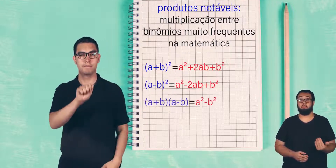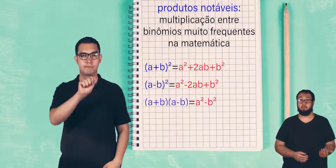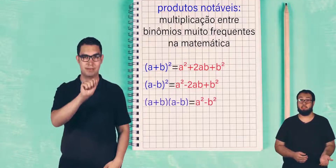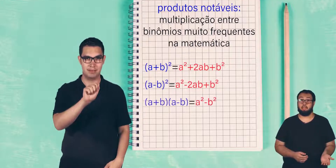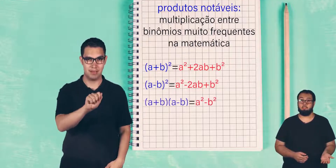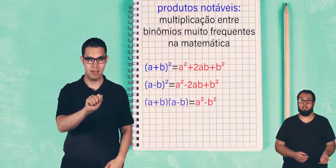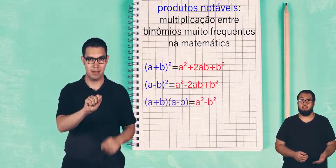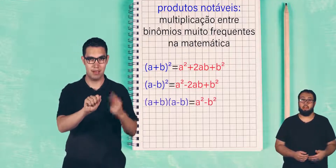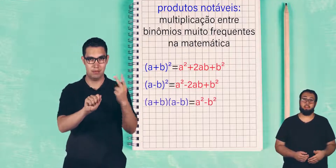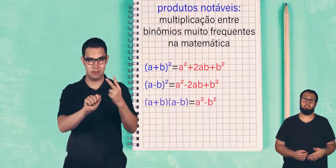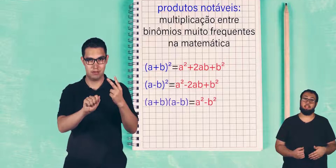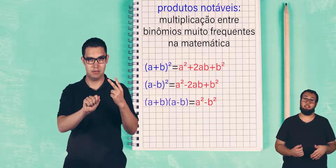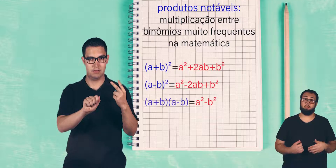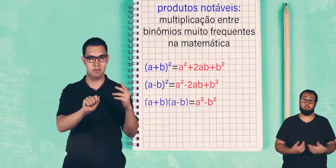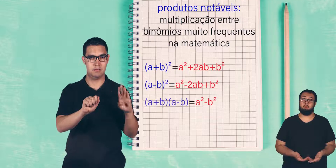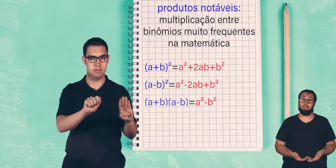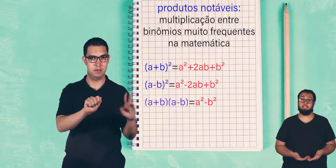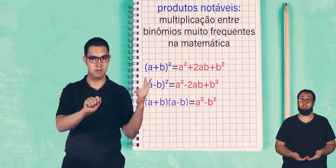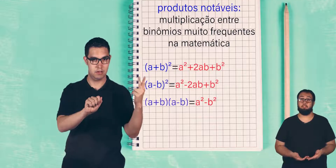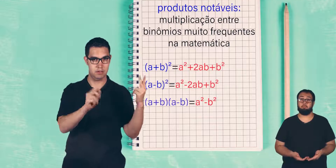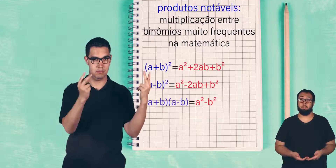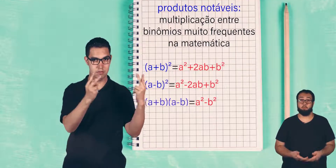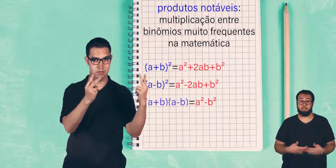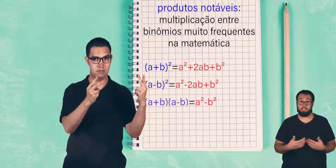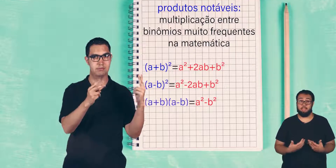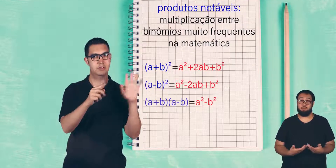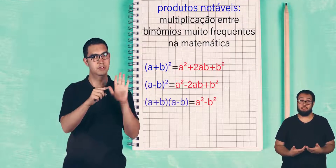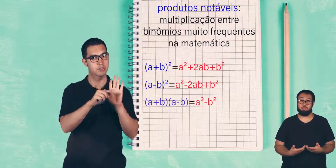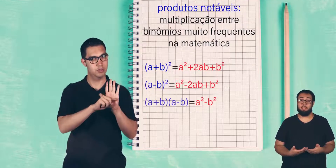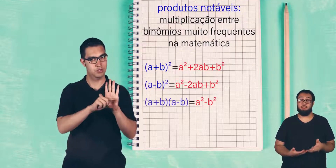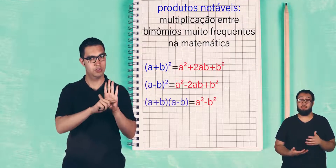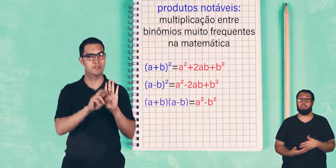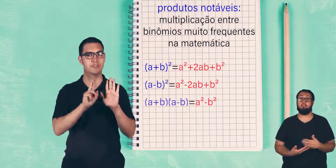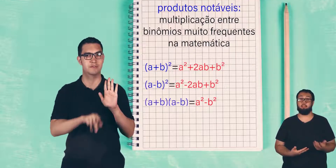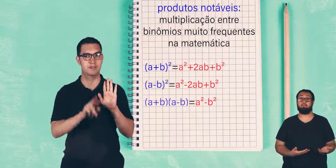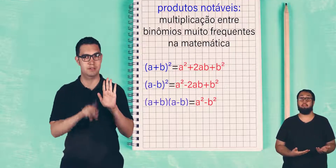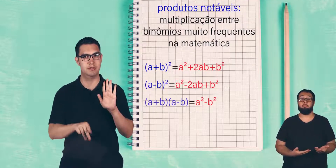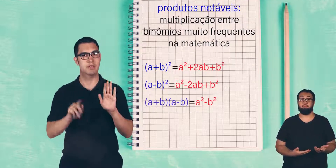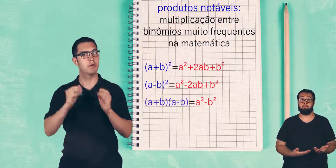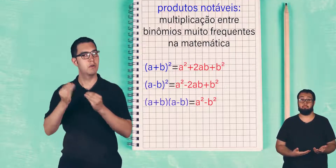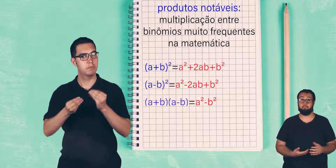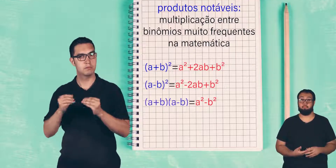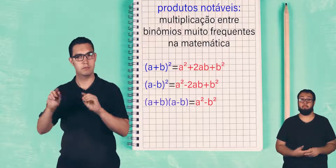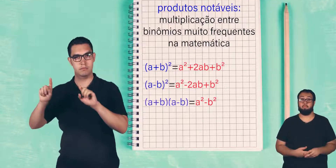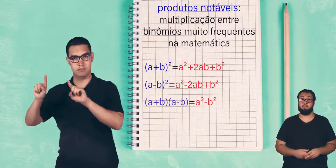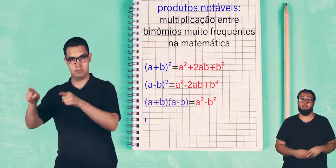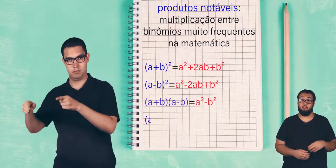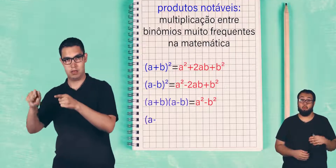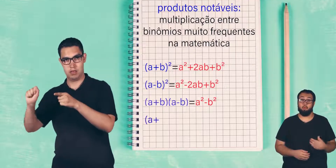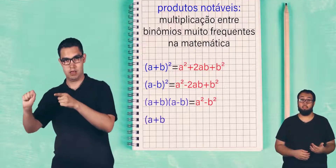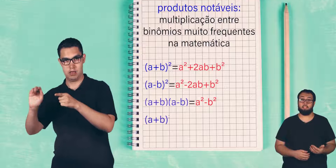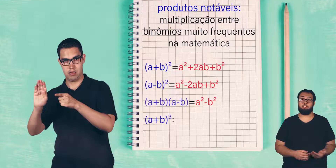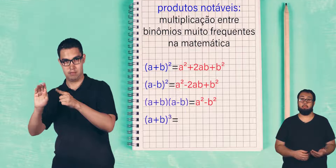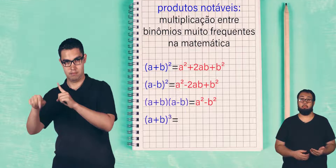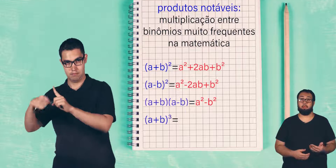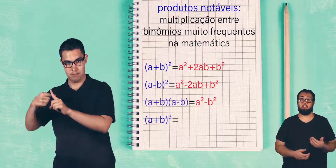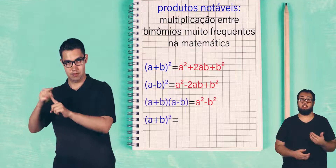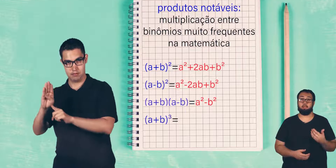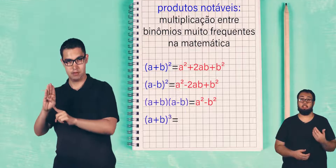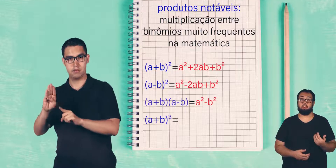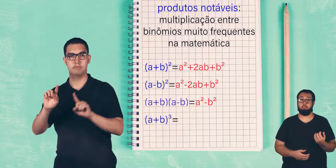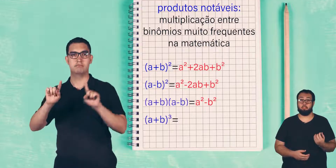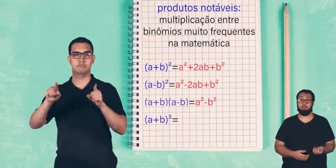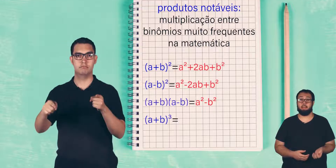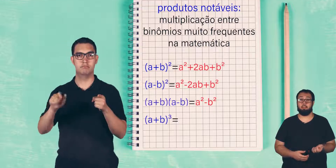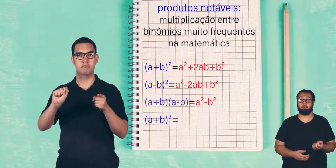quadrado menos B quadrado, é resultado da multiplicação entre os binômios A mais B e A menos B. O cubo da soma pode